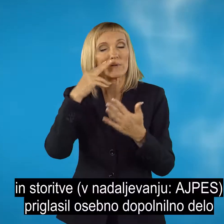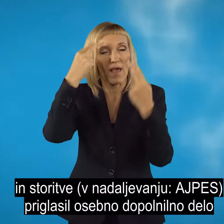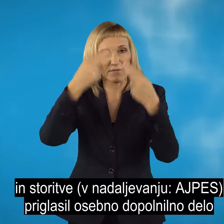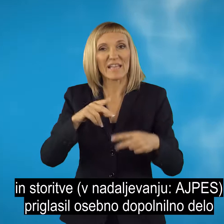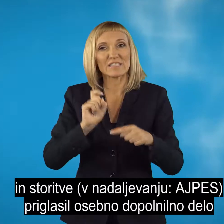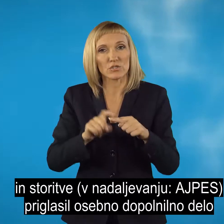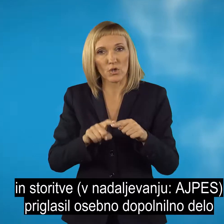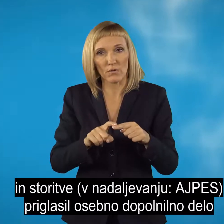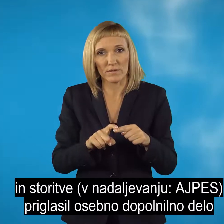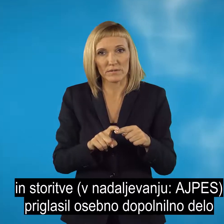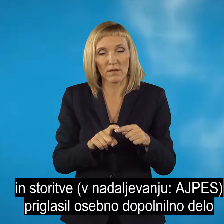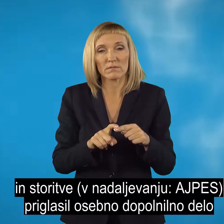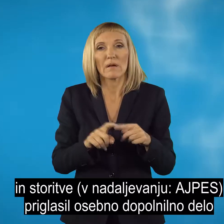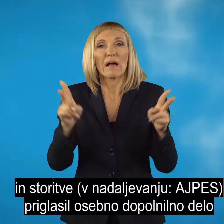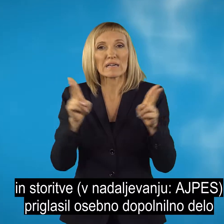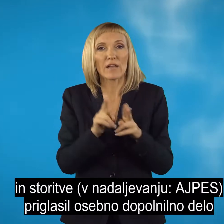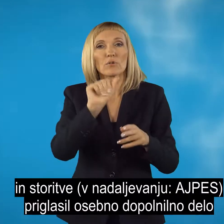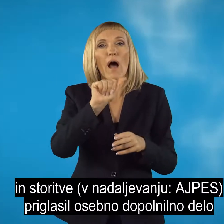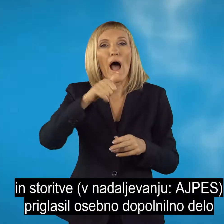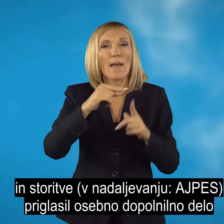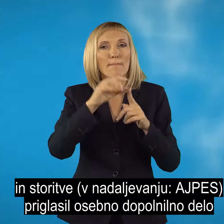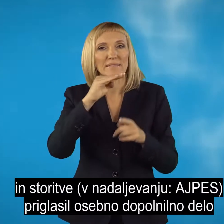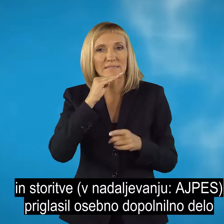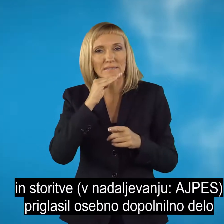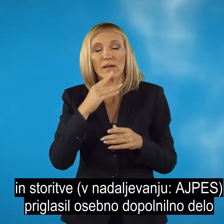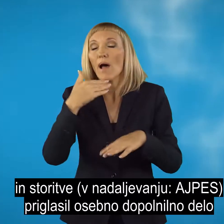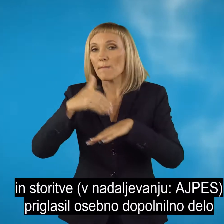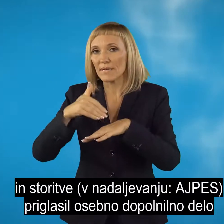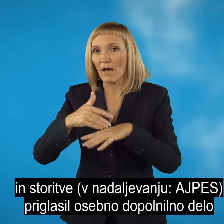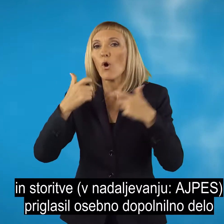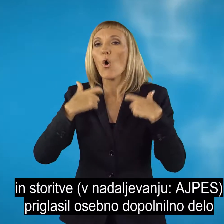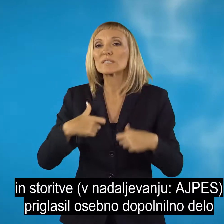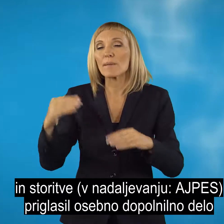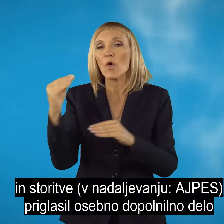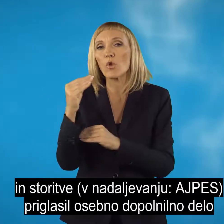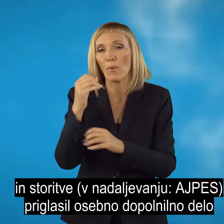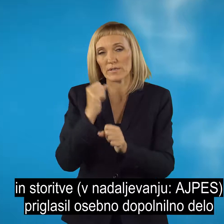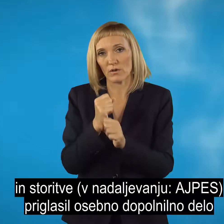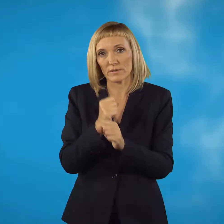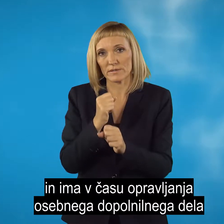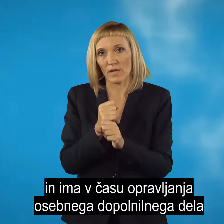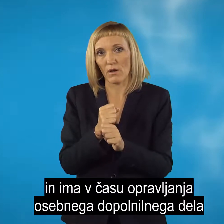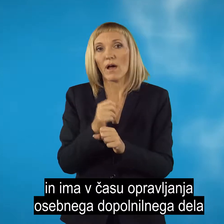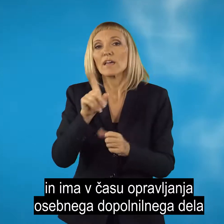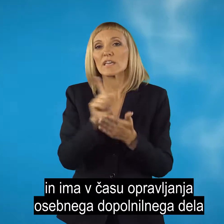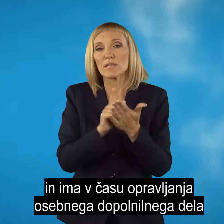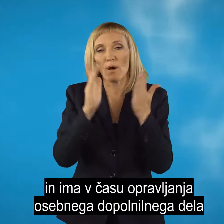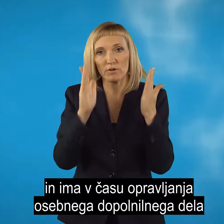storitve, v nadaljevanju AJPES, priglasil osebno dopolnilno delo in ima v času